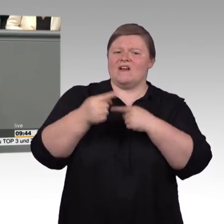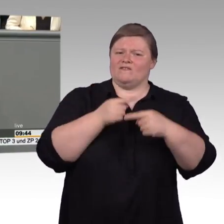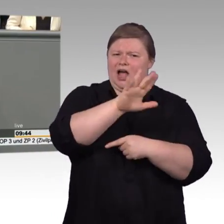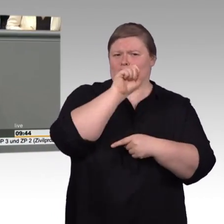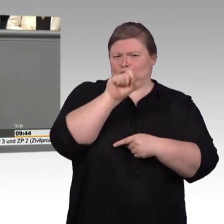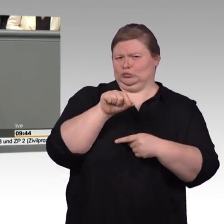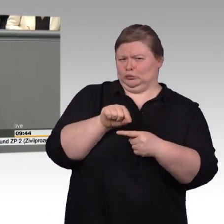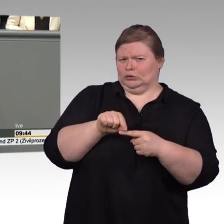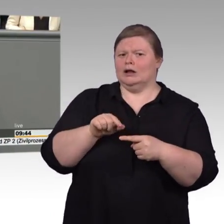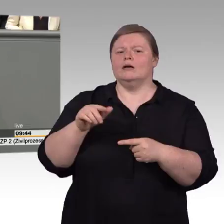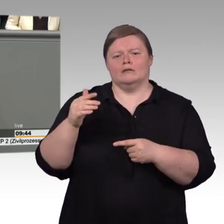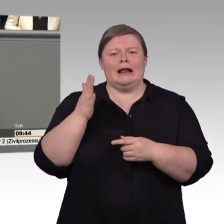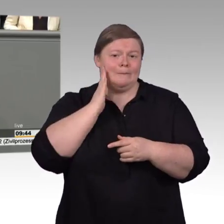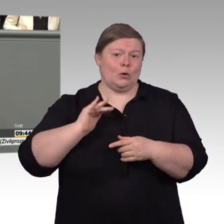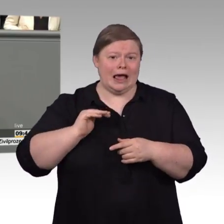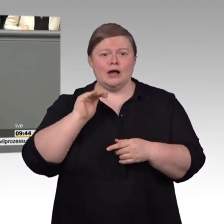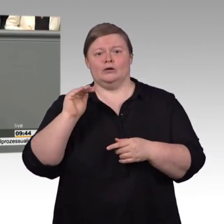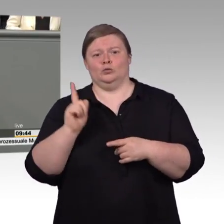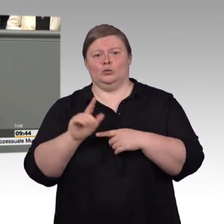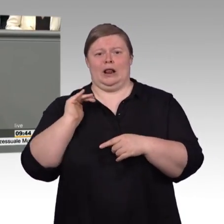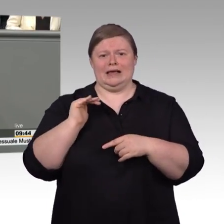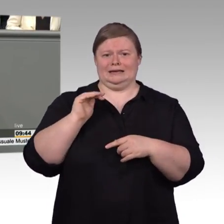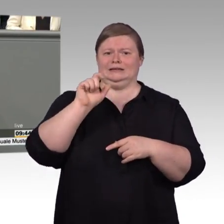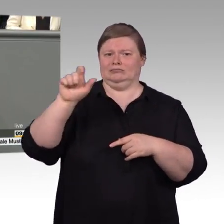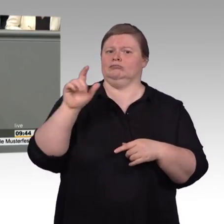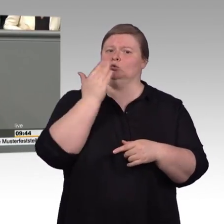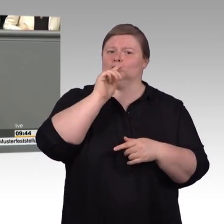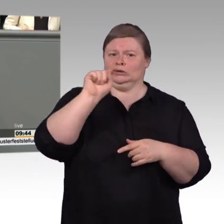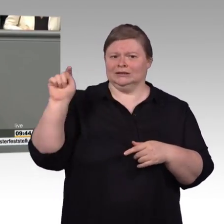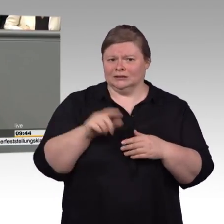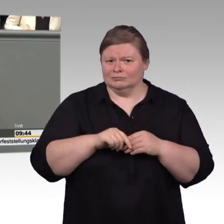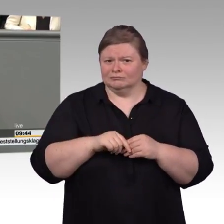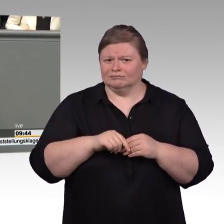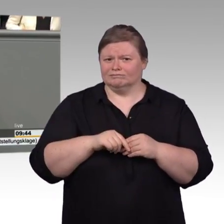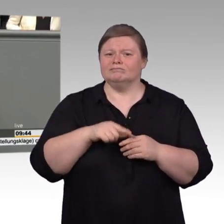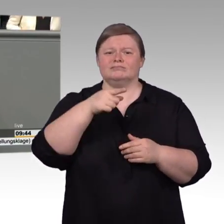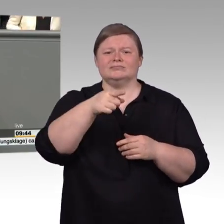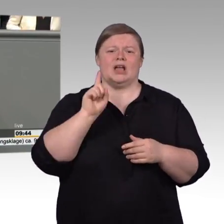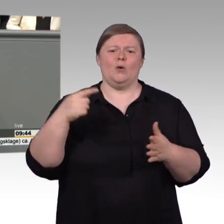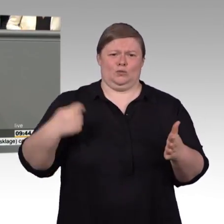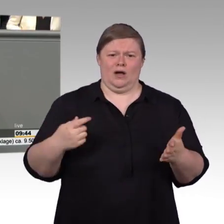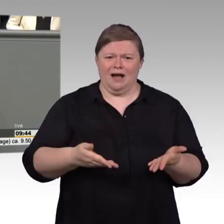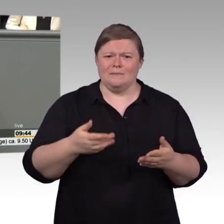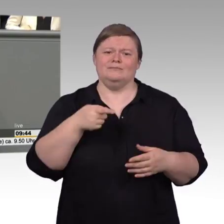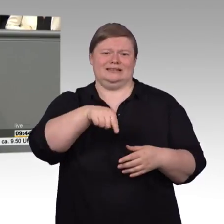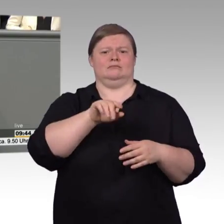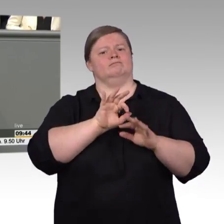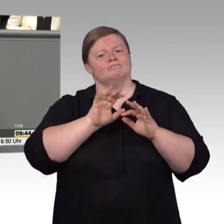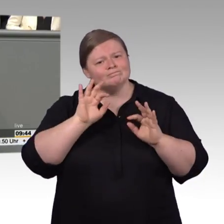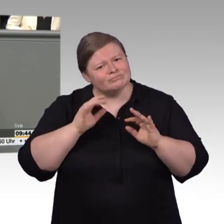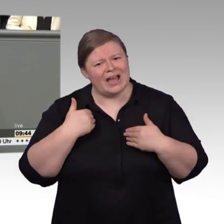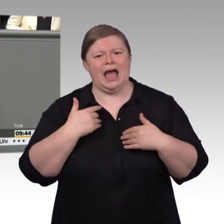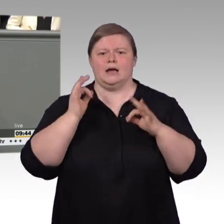Summen verletzt. Und zweitens ist es auch so, dass es auch hier zu einem Schaden für den Rechtsstaat kommt, wenn Fehlverhalten nicht geahndet